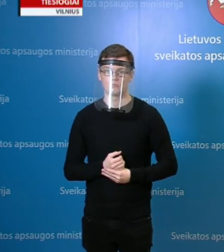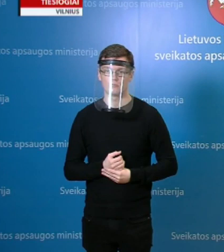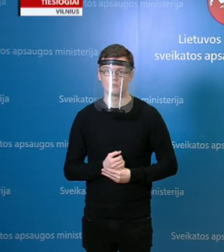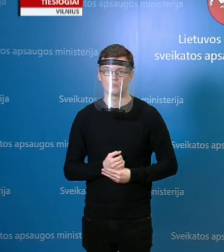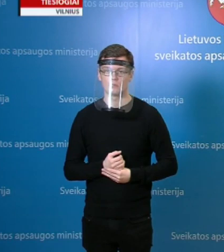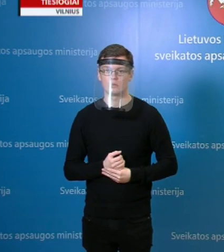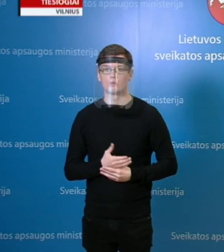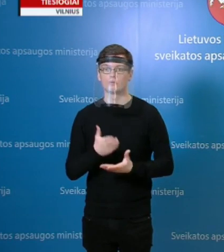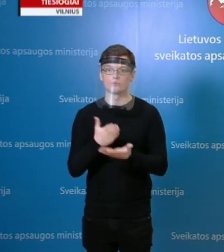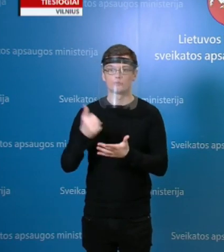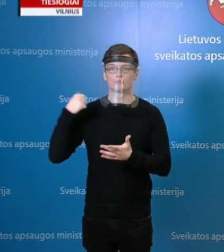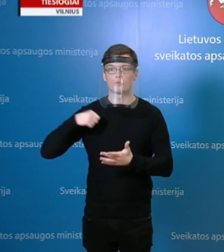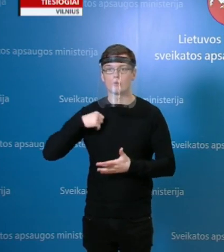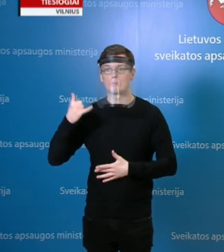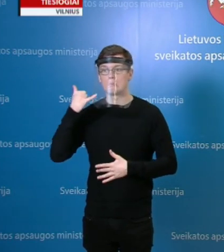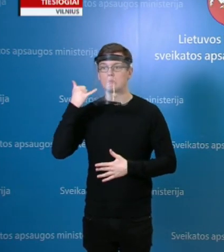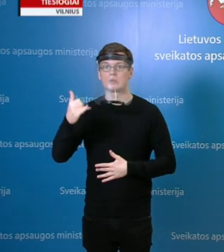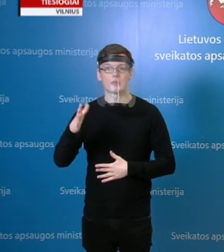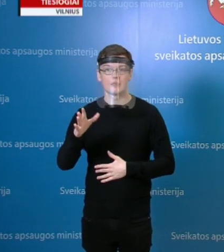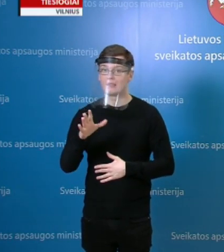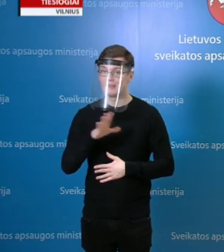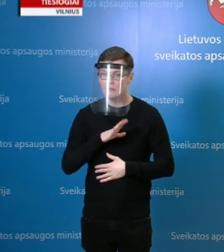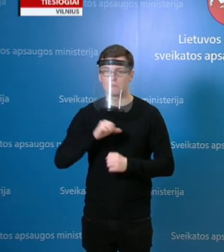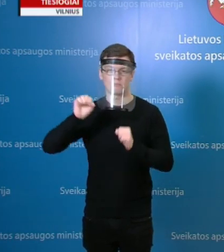galimybė paskambinti dėl tam tikrų priežasčių